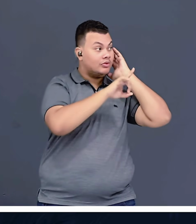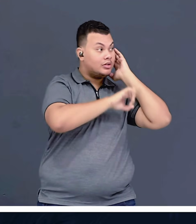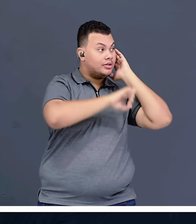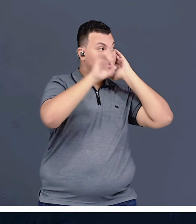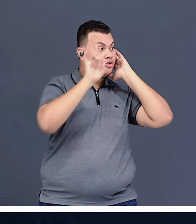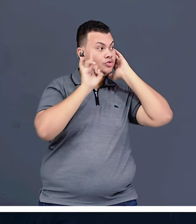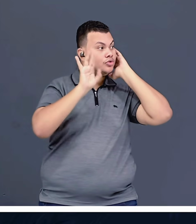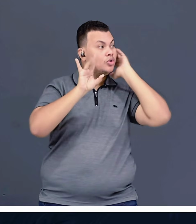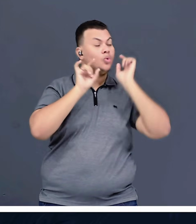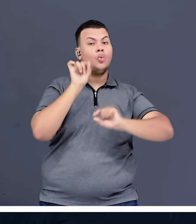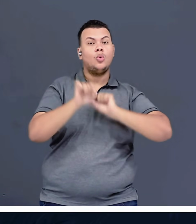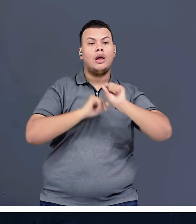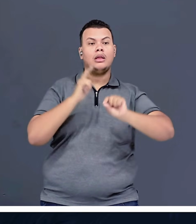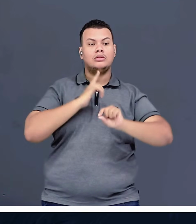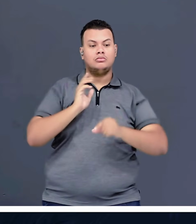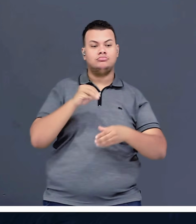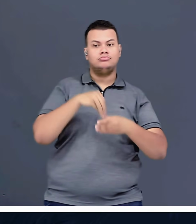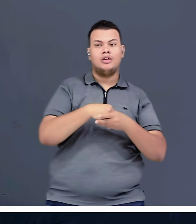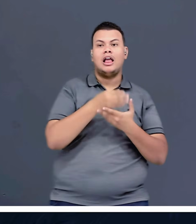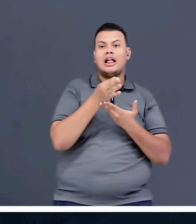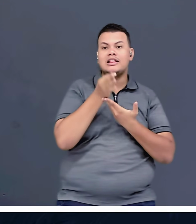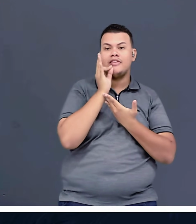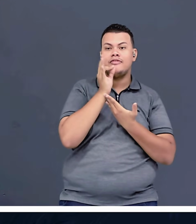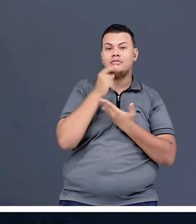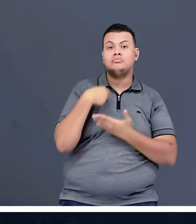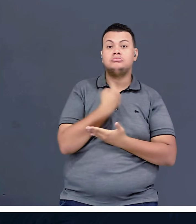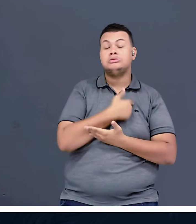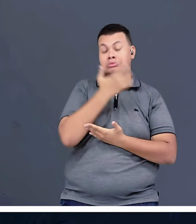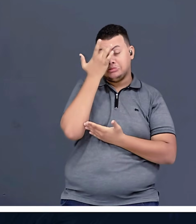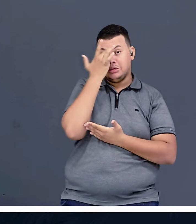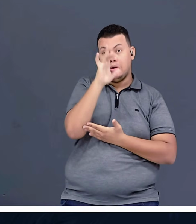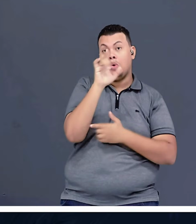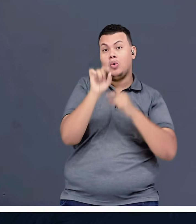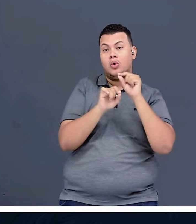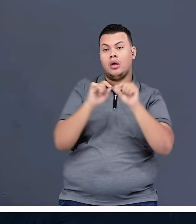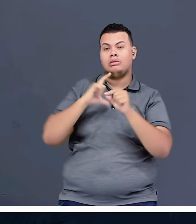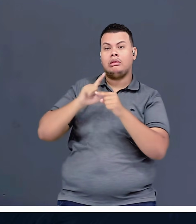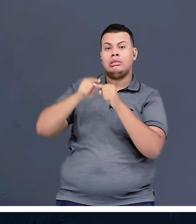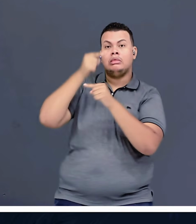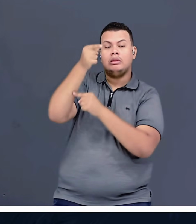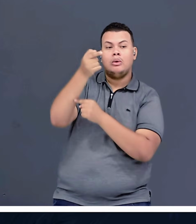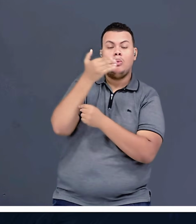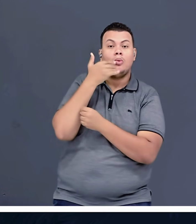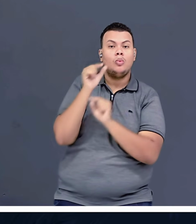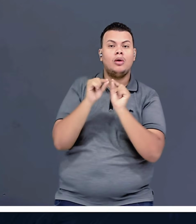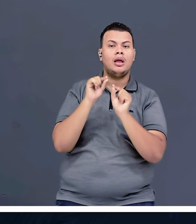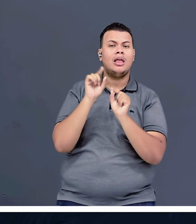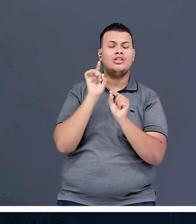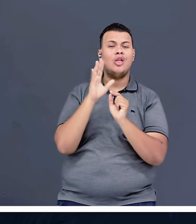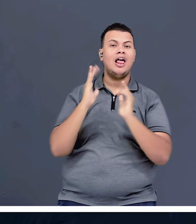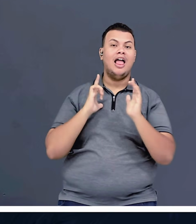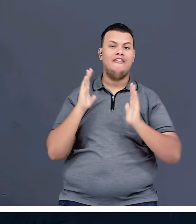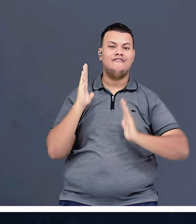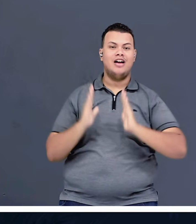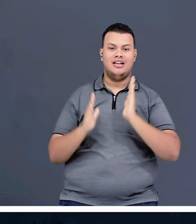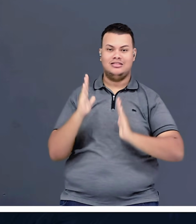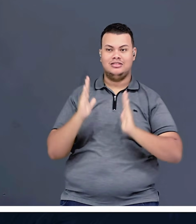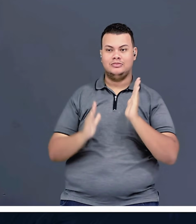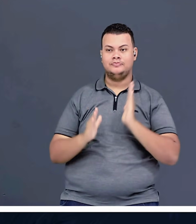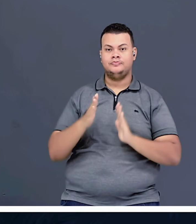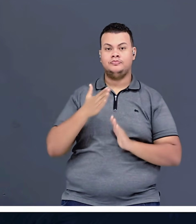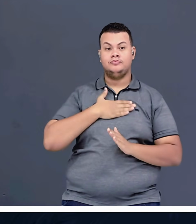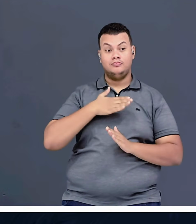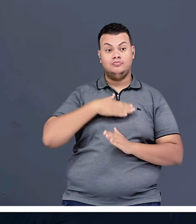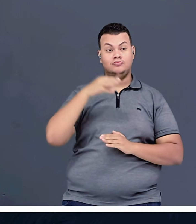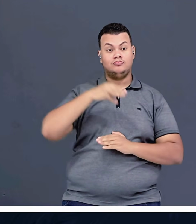tinha o que estava no café e a gente não sabia o que seria no outro dia. Era só uma fase. A minha mãe